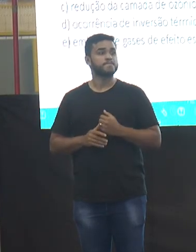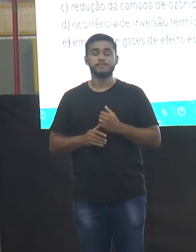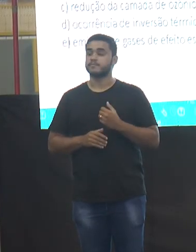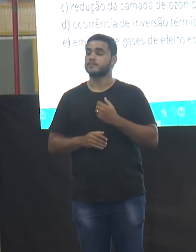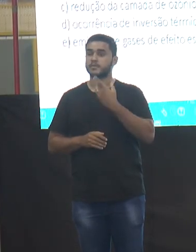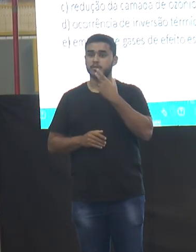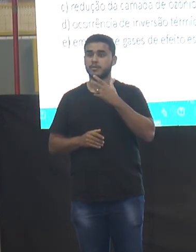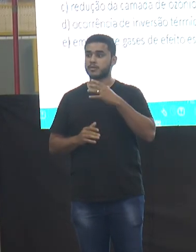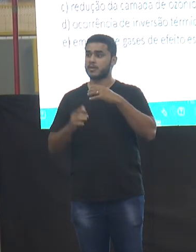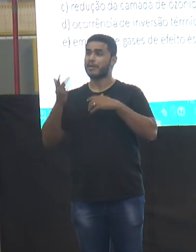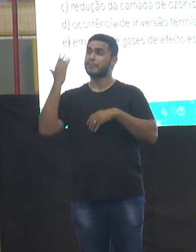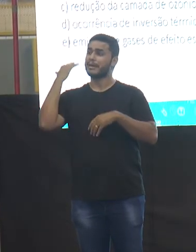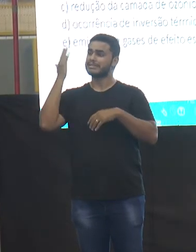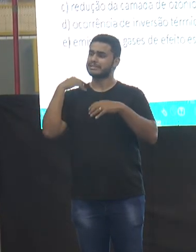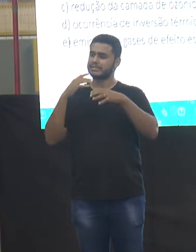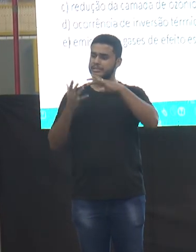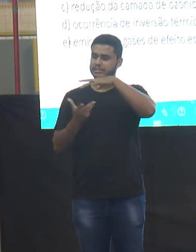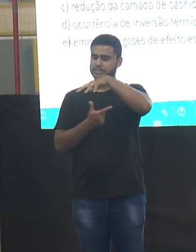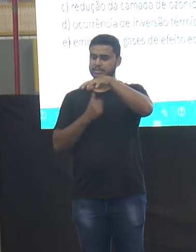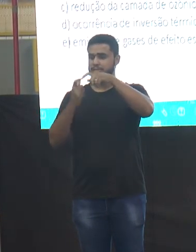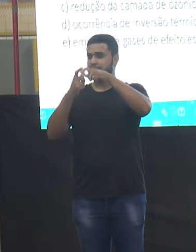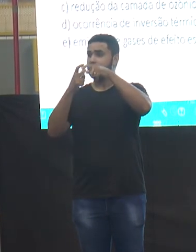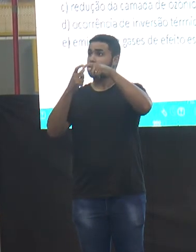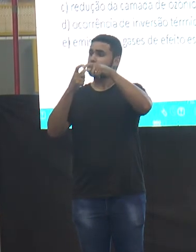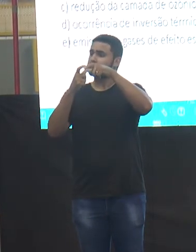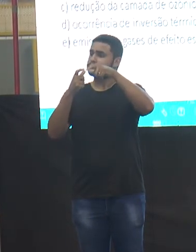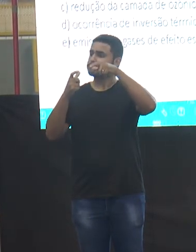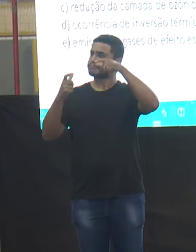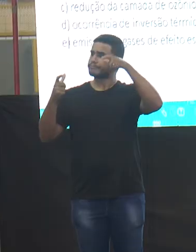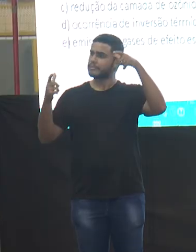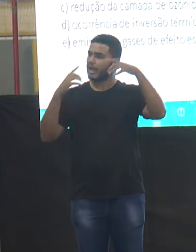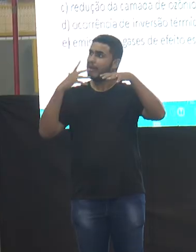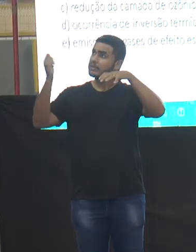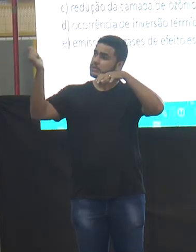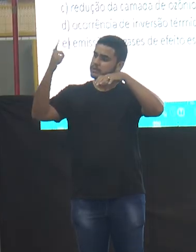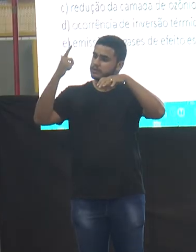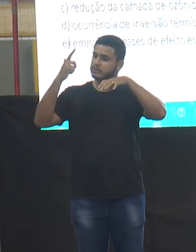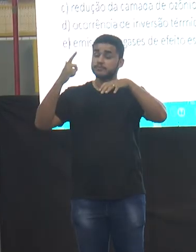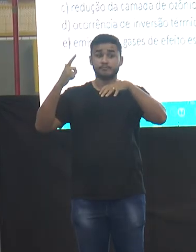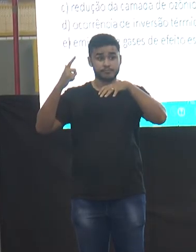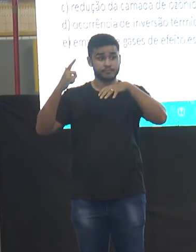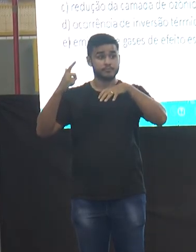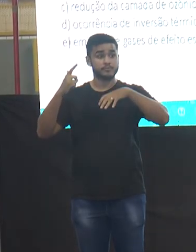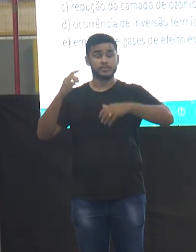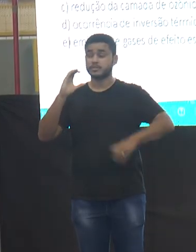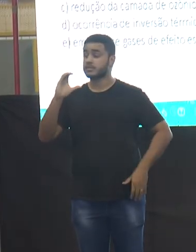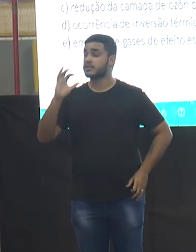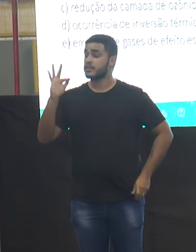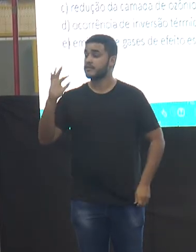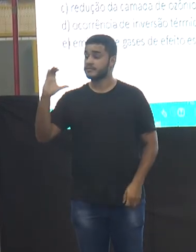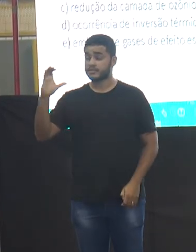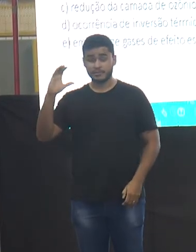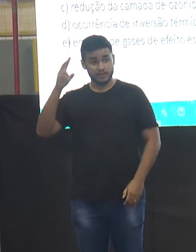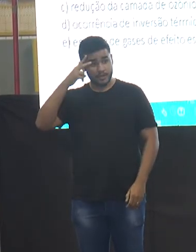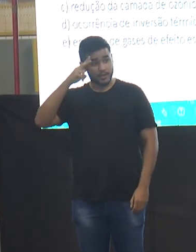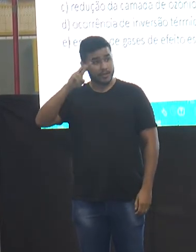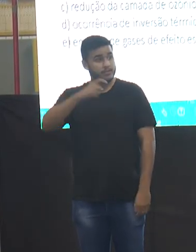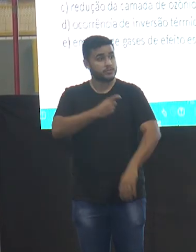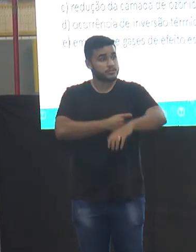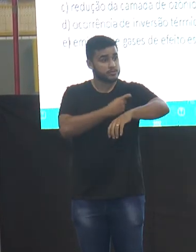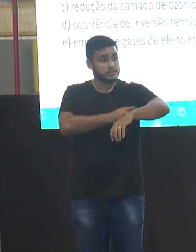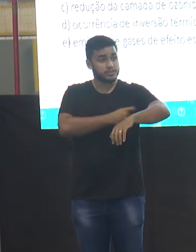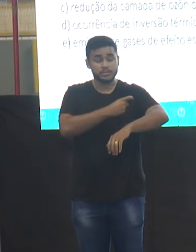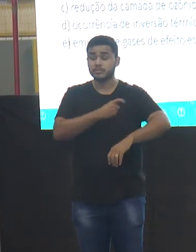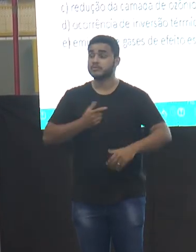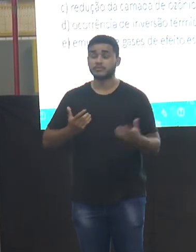bem pequenininho, hoje a bichinha está toda lascada, a camada de ozônio. É o CFC, que tinha muito dentro de desodorante.